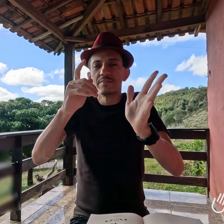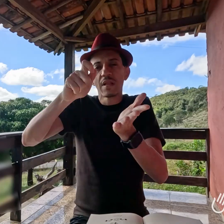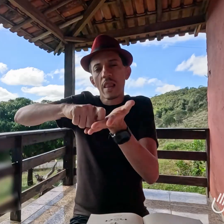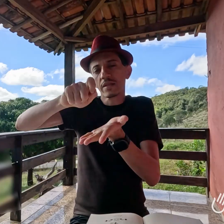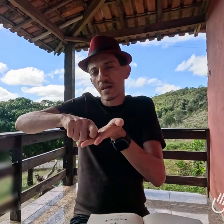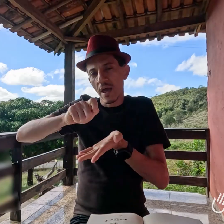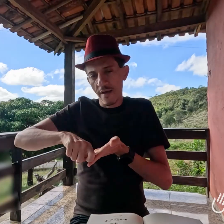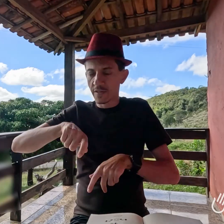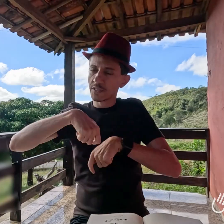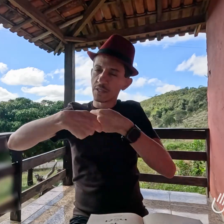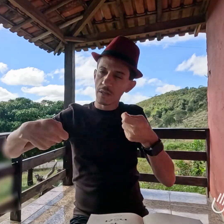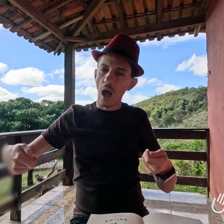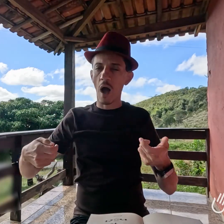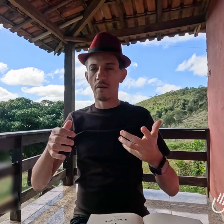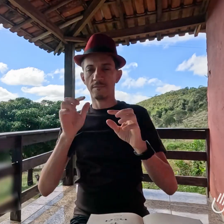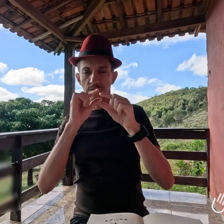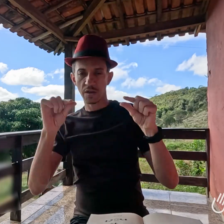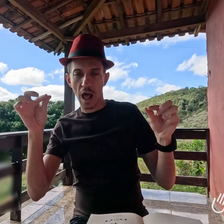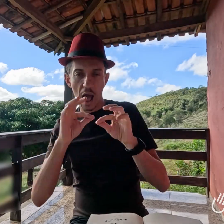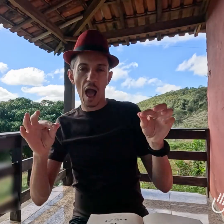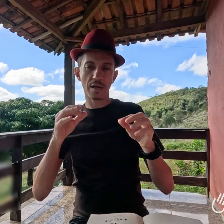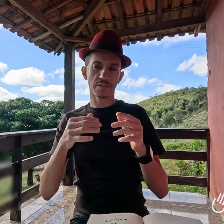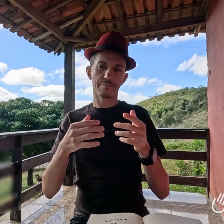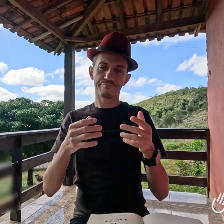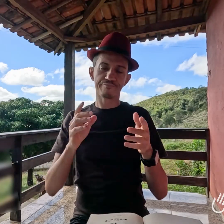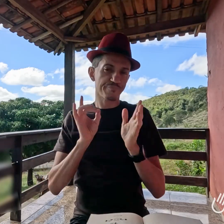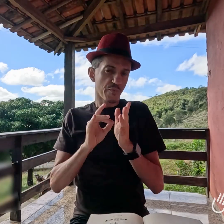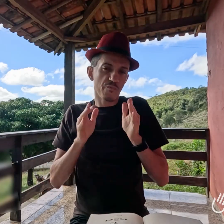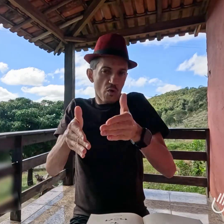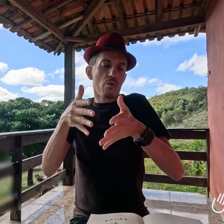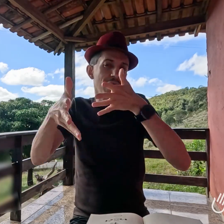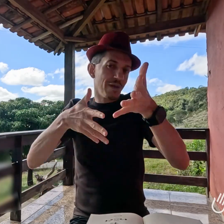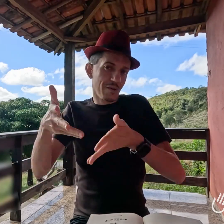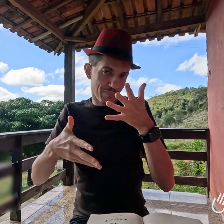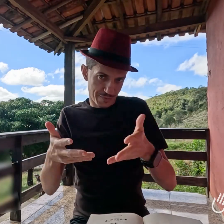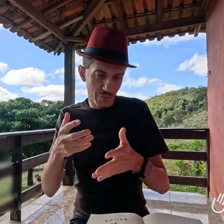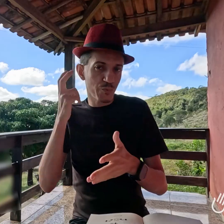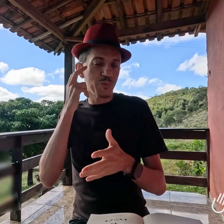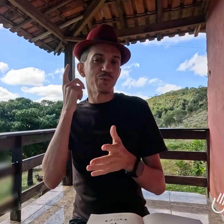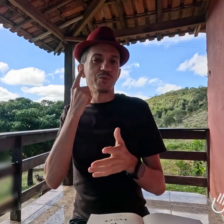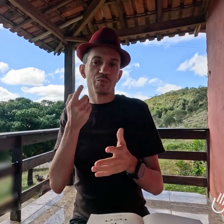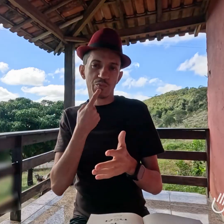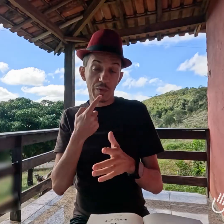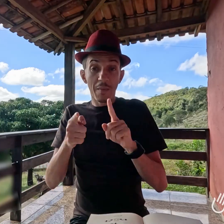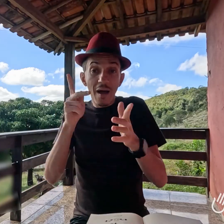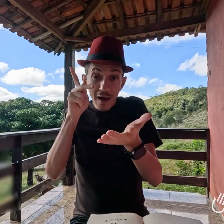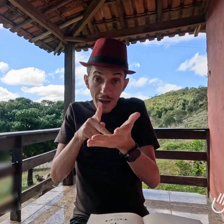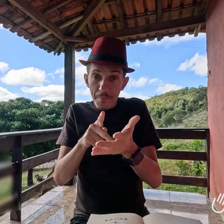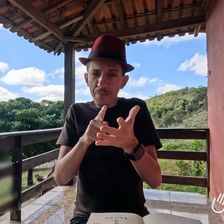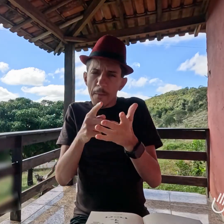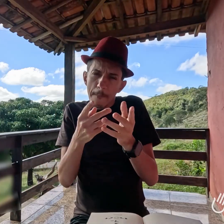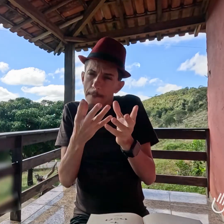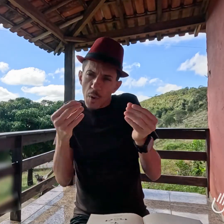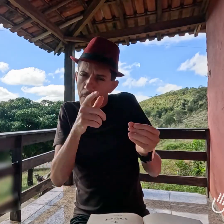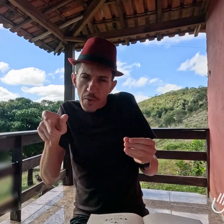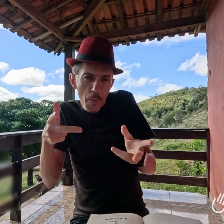tese de doutorado e também dissertações de mestrado. E você vai trazer essa profundidade.